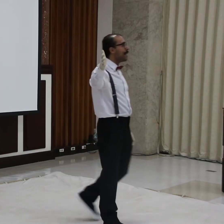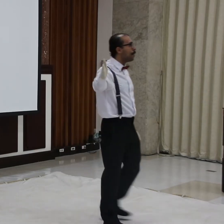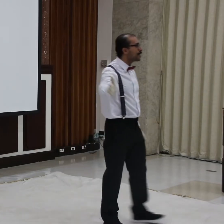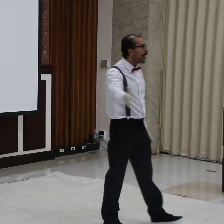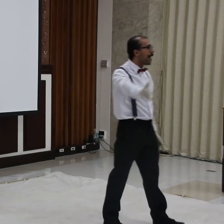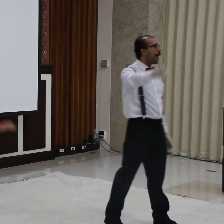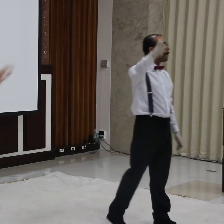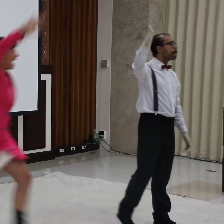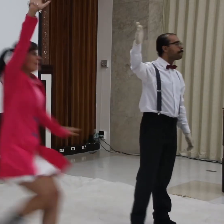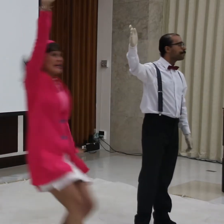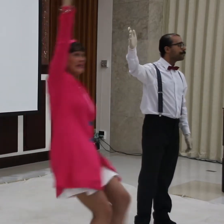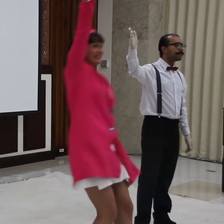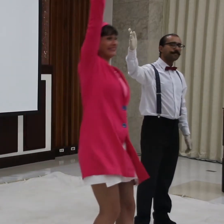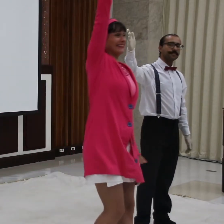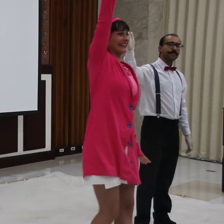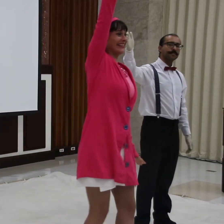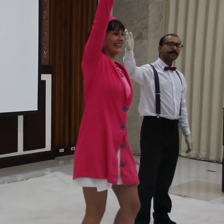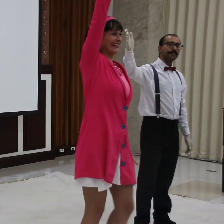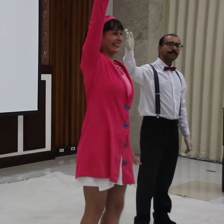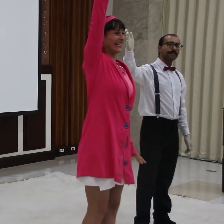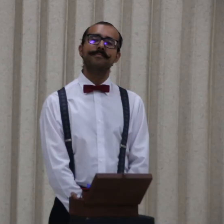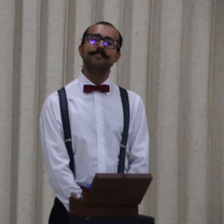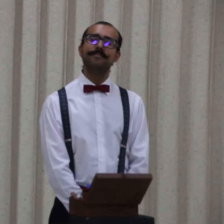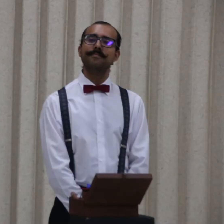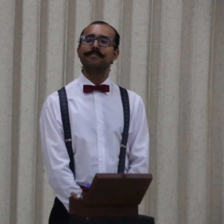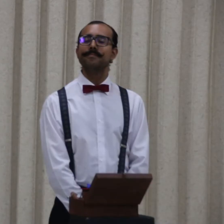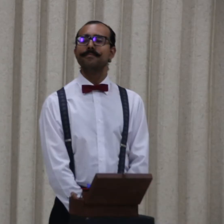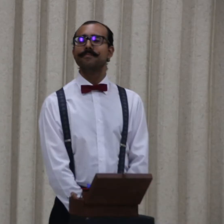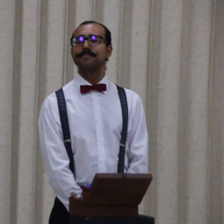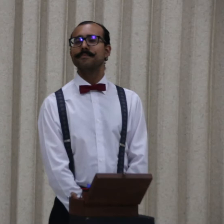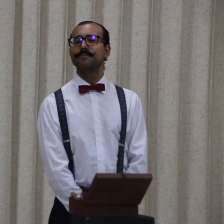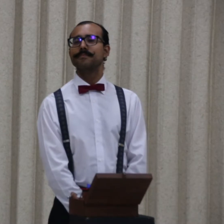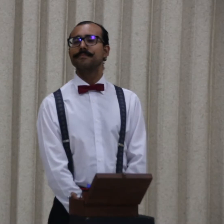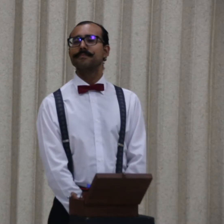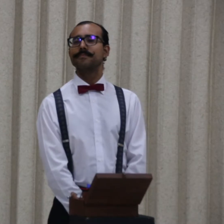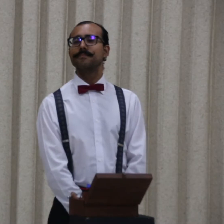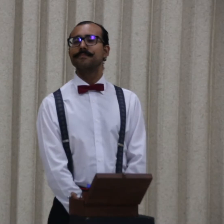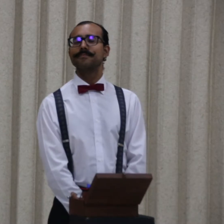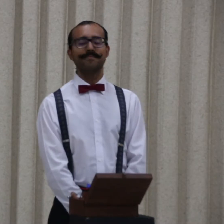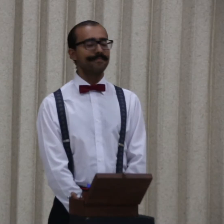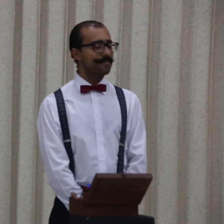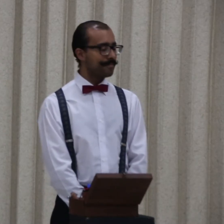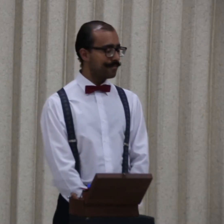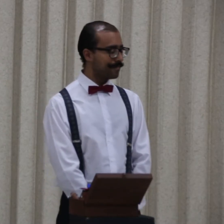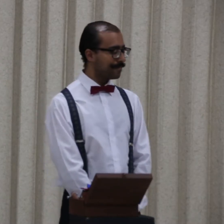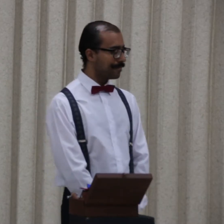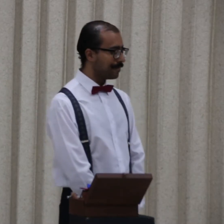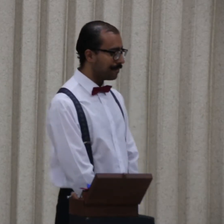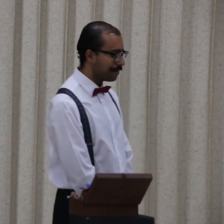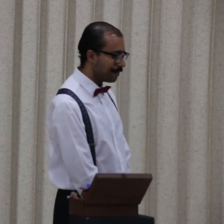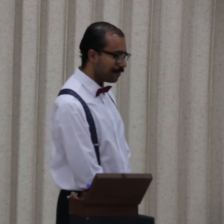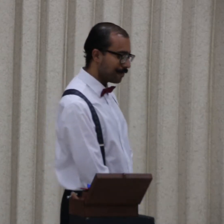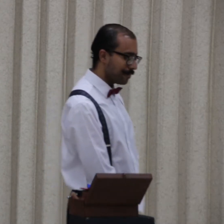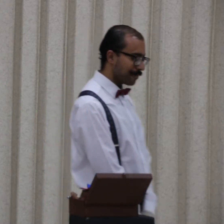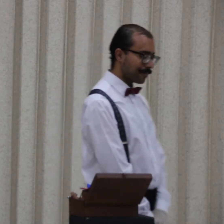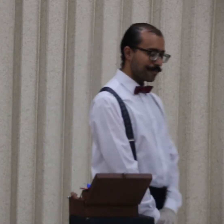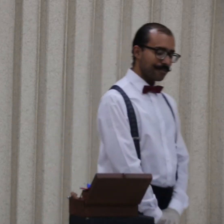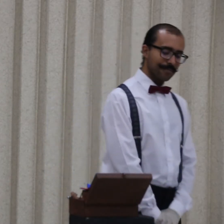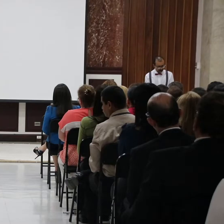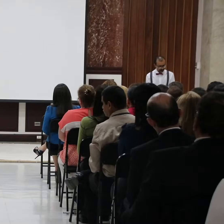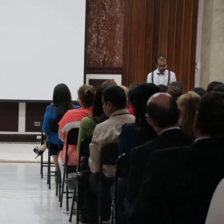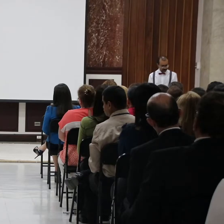en las relaciones de pareja, como la desconstrucción del amor romántico, la naturalización del abuso, las agresiones